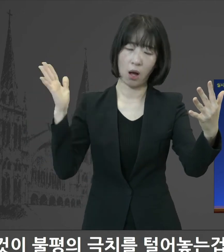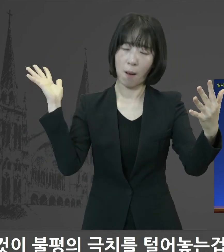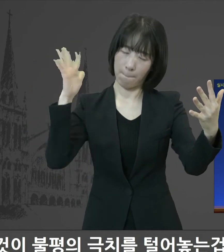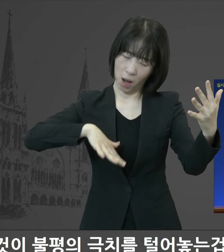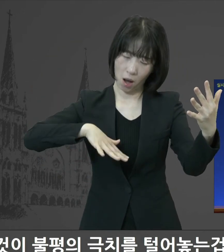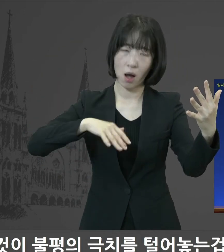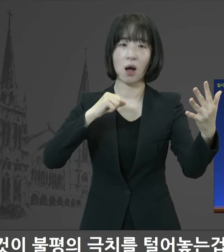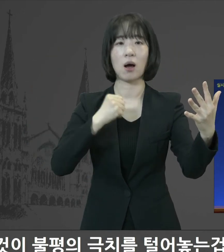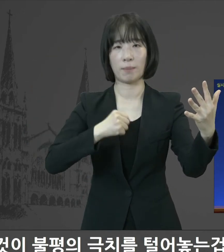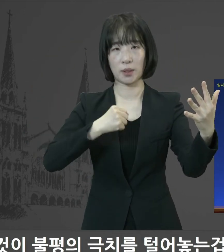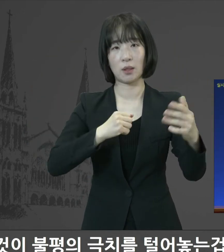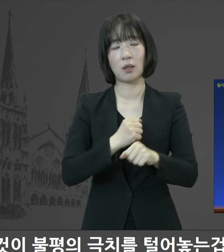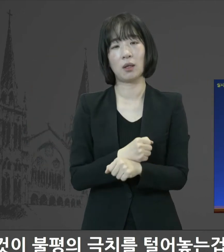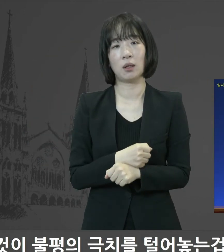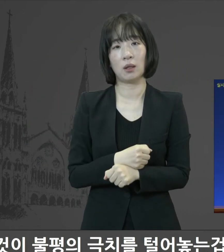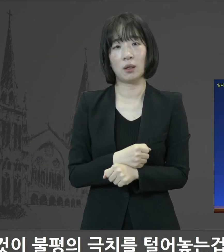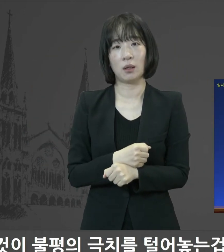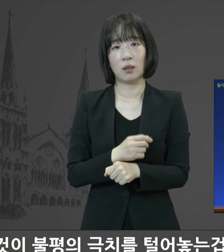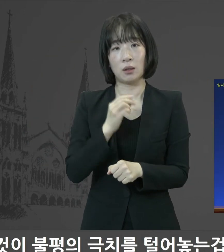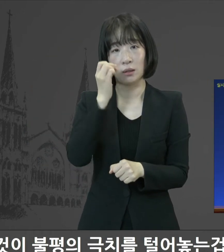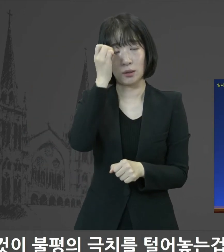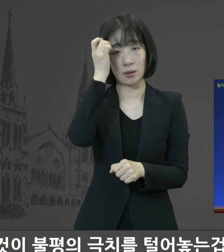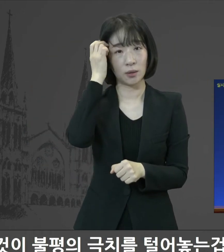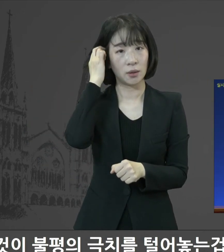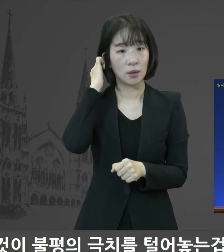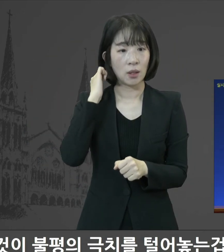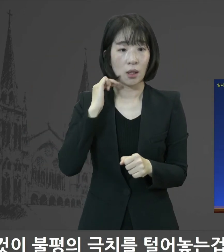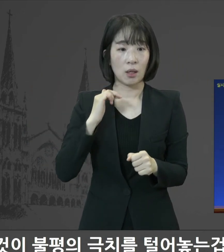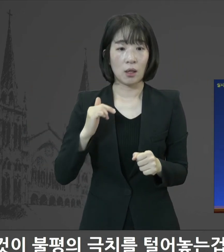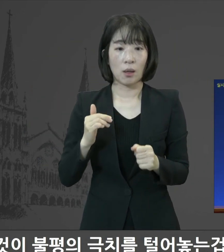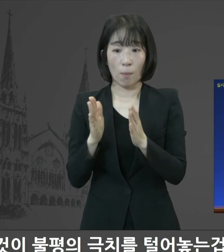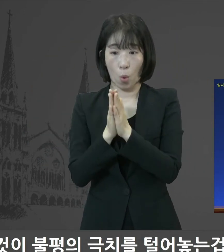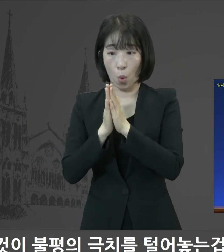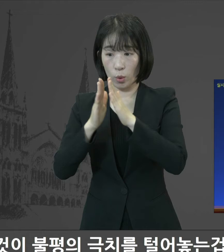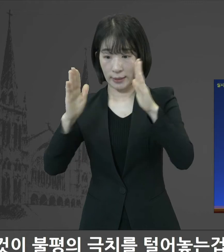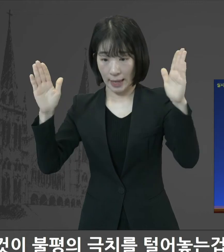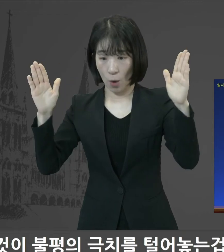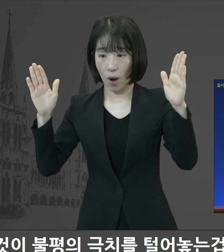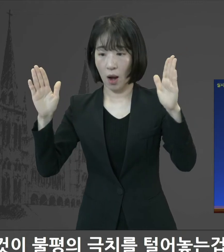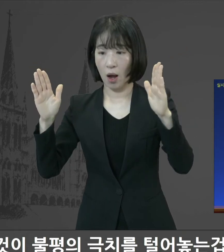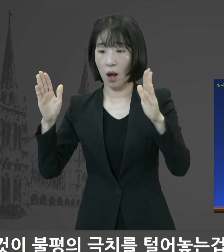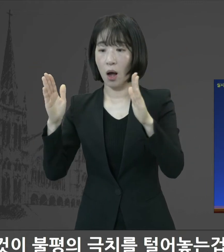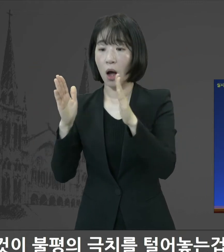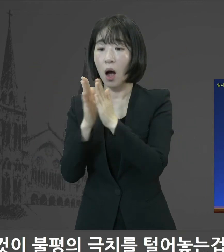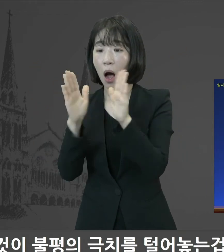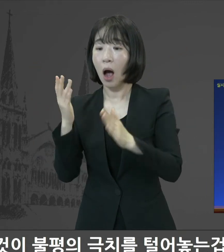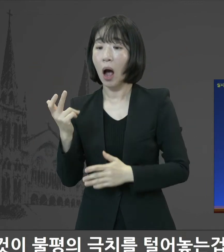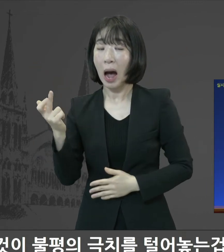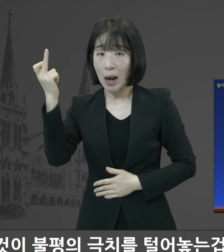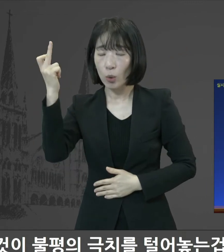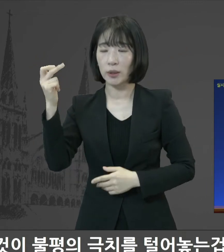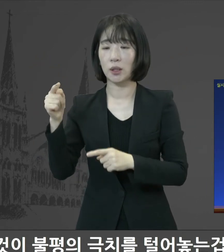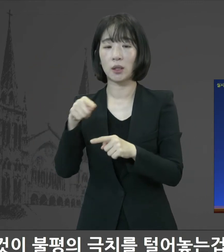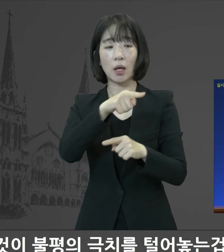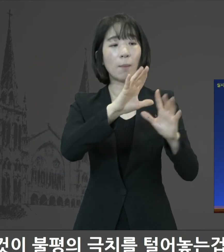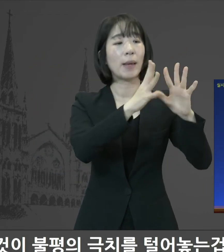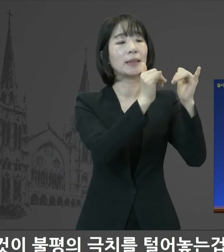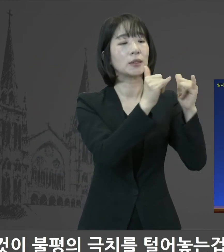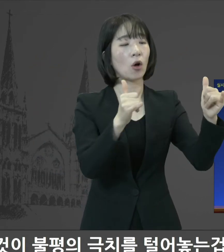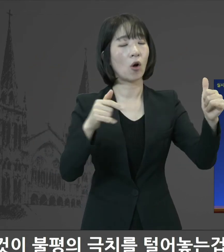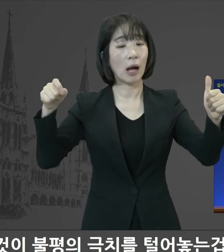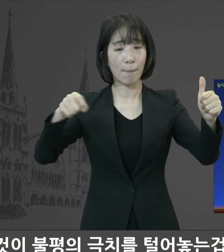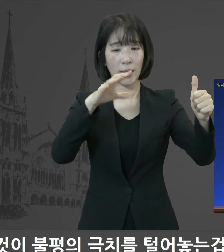어떤 신학자는 이 모세와 아론이 회중 앞에 엎드린 것을 회중 앞에 사과하는 것이다, 이렇게 해석하는